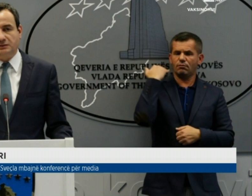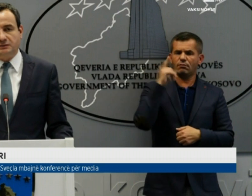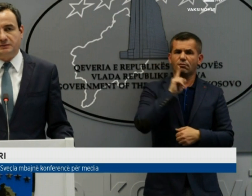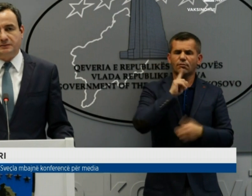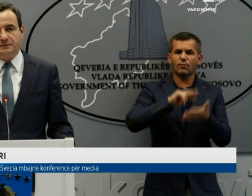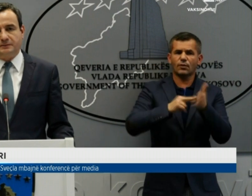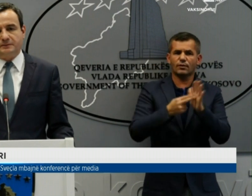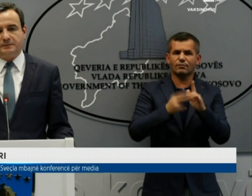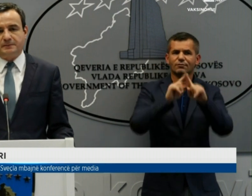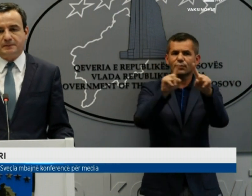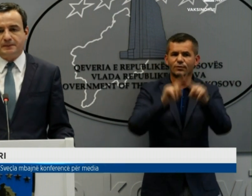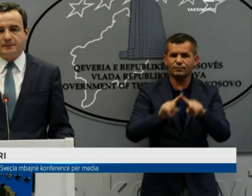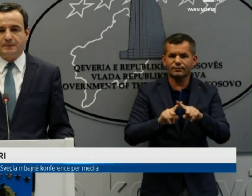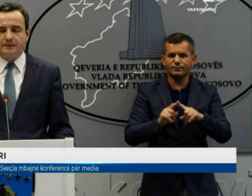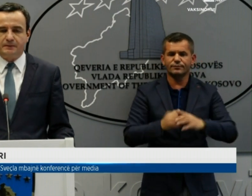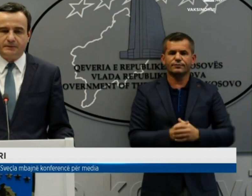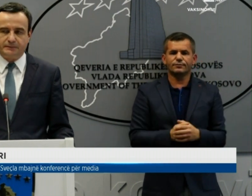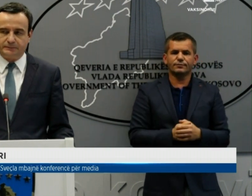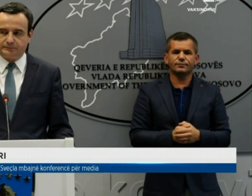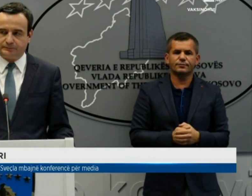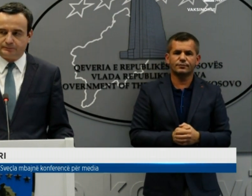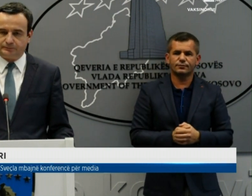politik.